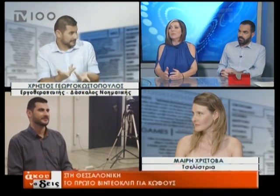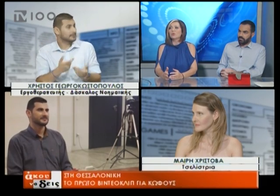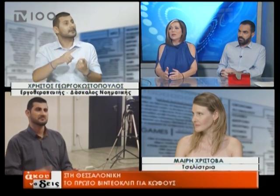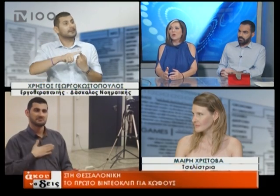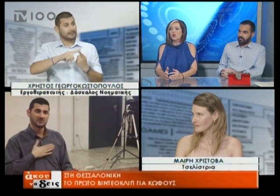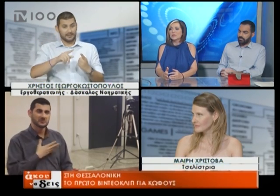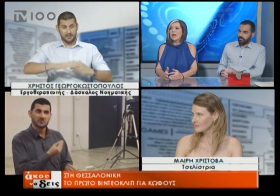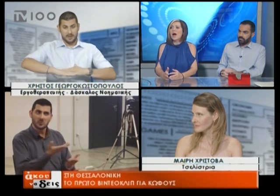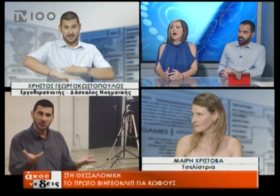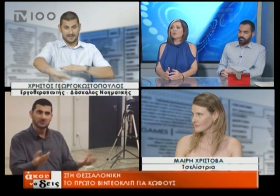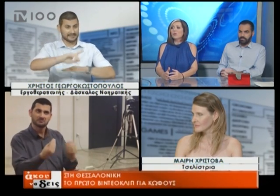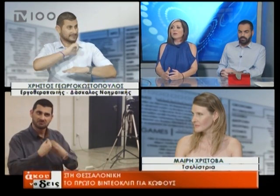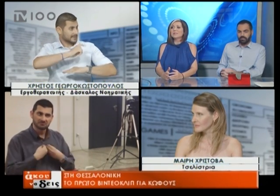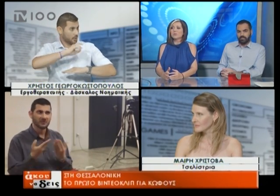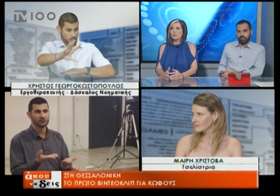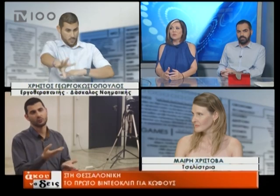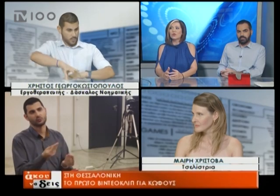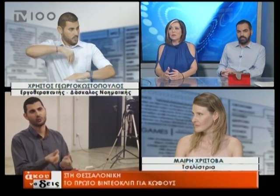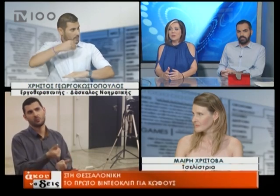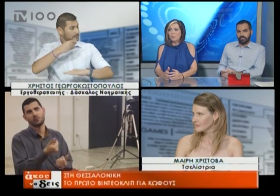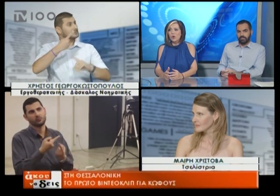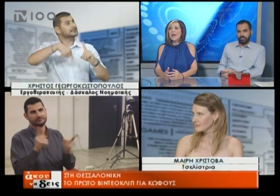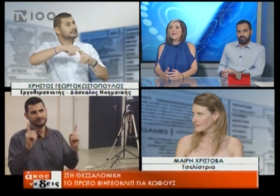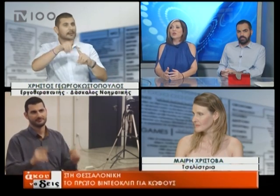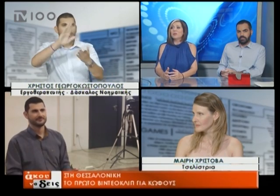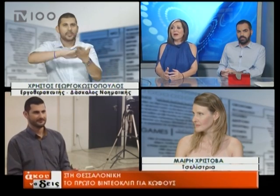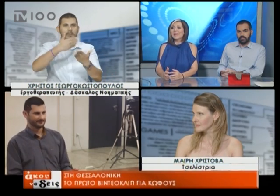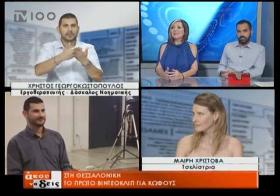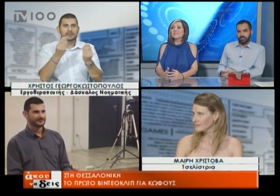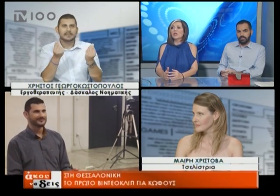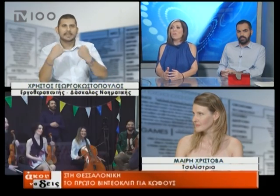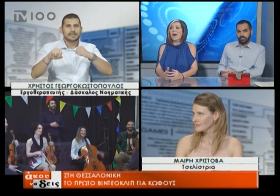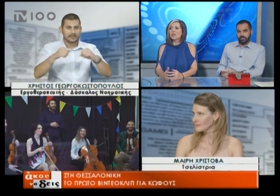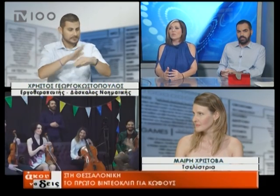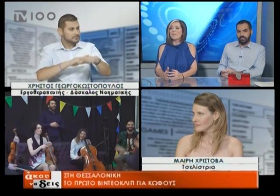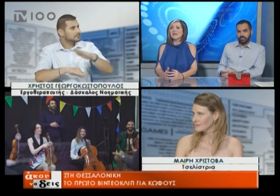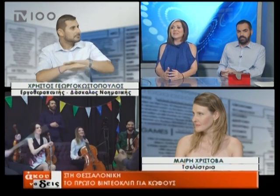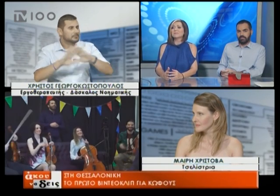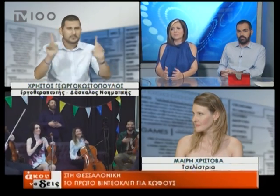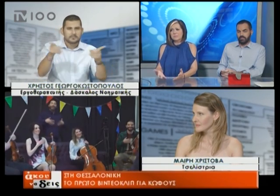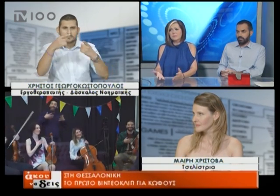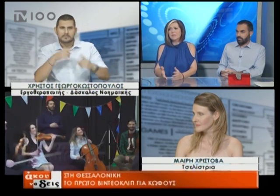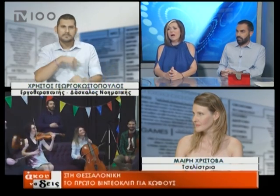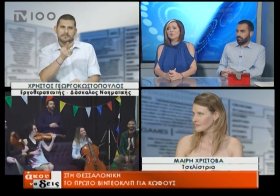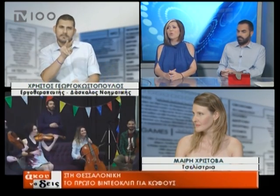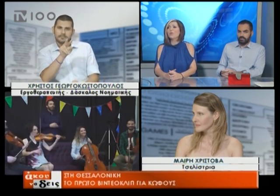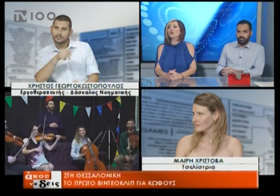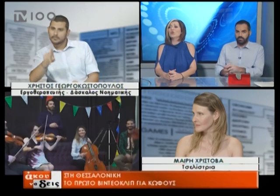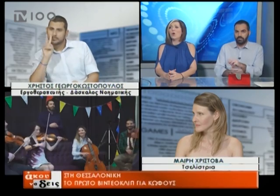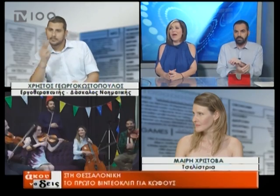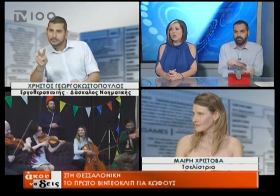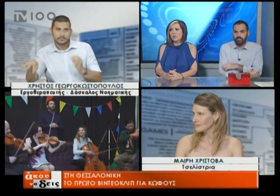μήνυμα, δημιουργεί εικόνες. Αυτό που είδαμε σε αυτό το βίντεο κλιπ λοιπόν, είναι ότι υπάρχει ένα ξύλινο πάτωμα μέσα από το